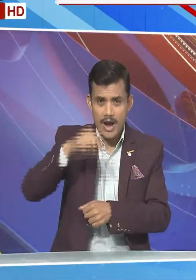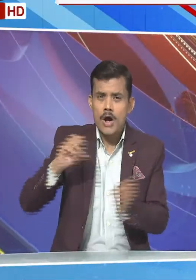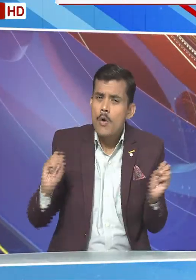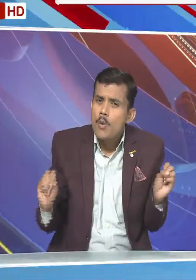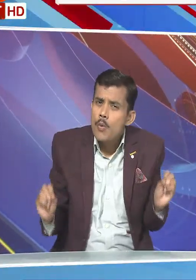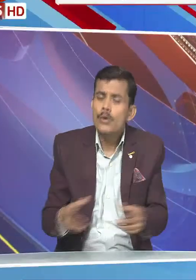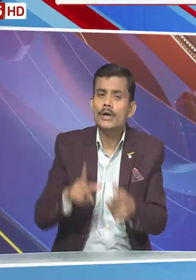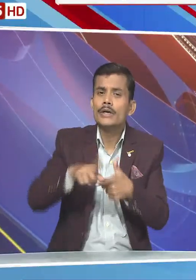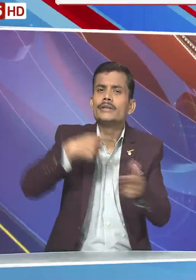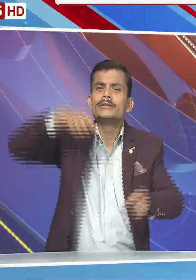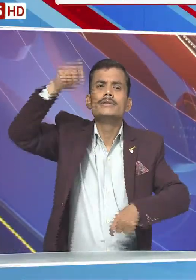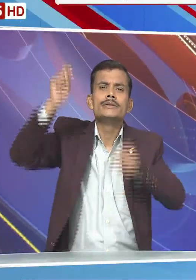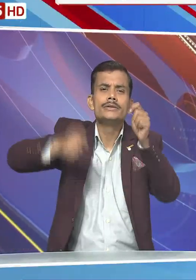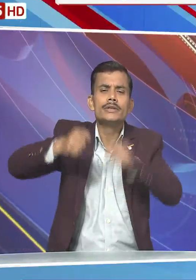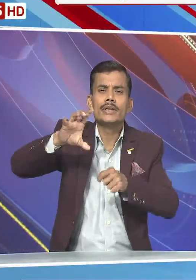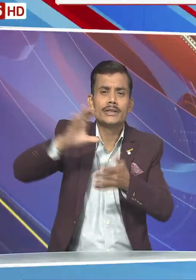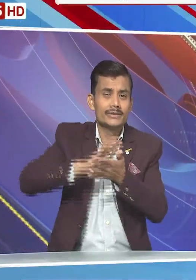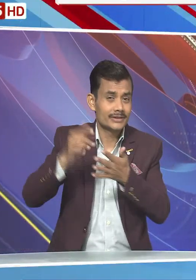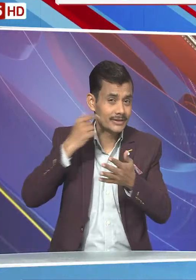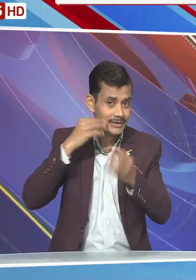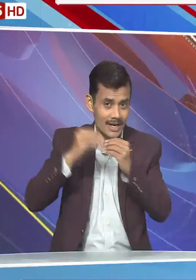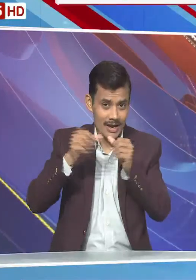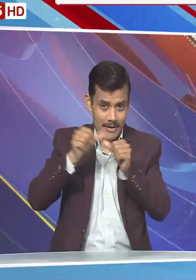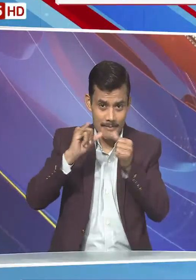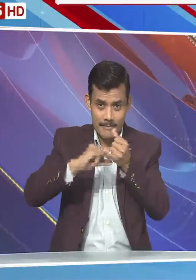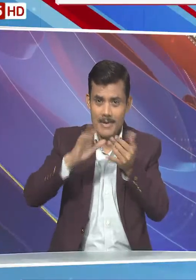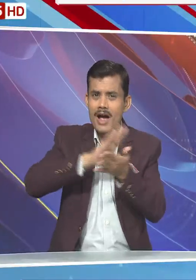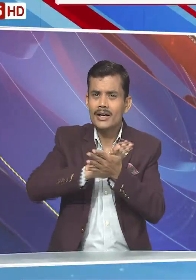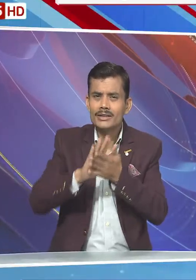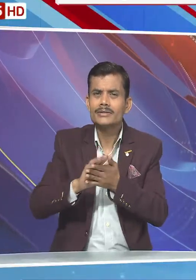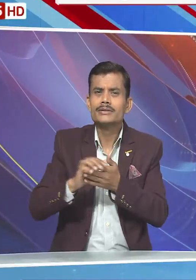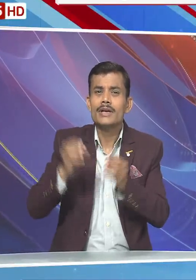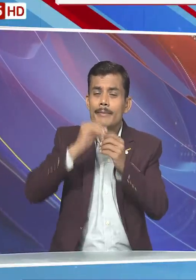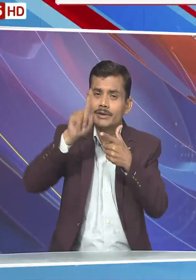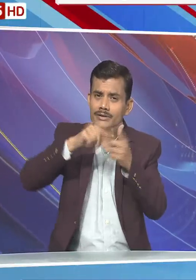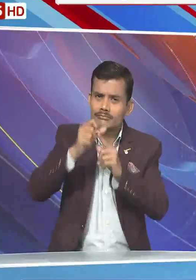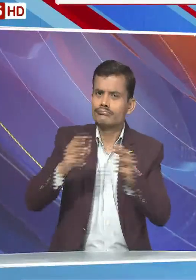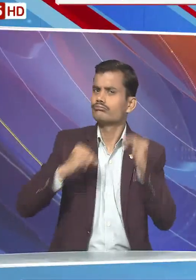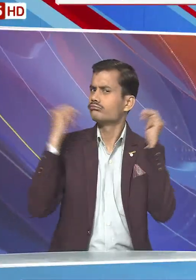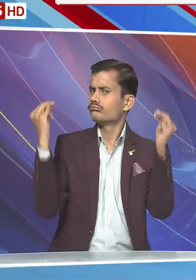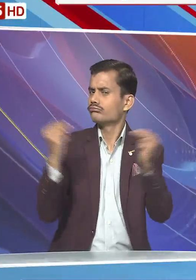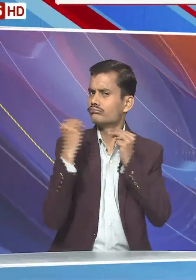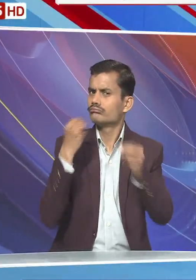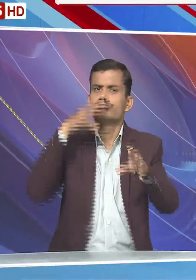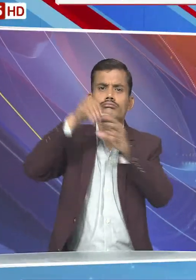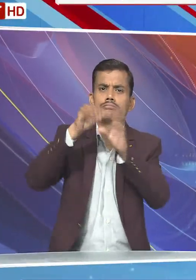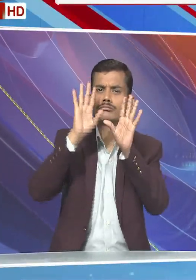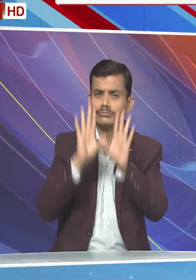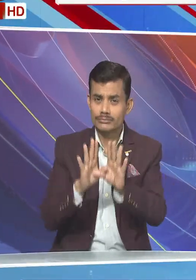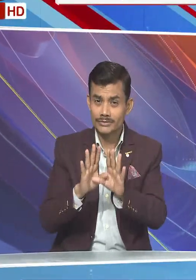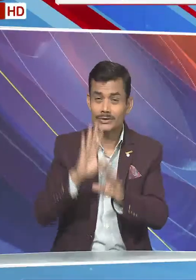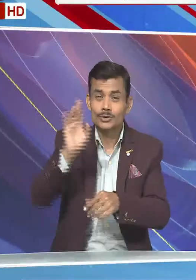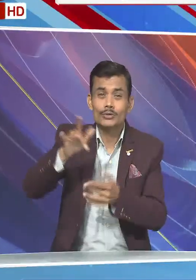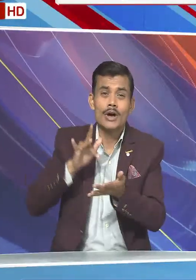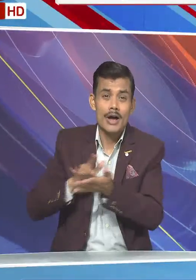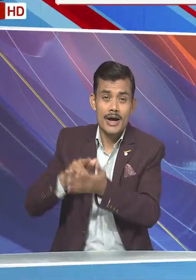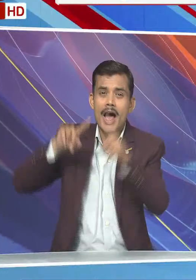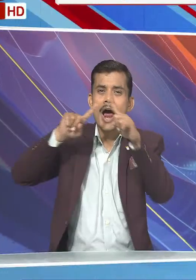पहले झारखंड के चाईबासा में भाजपा कोर ग्रुप की बैठक में हिस्सा लेंगे, जिसके बाद चाईबासा के